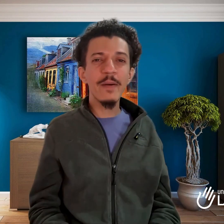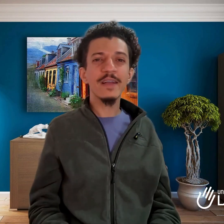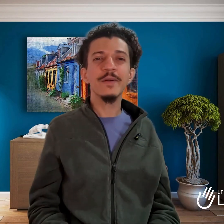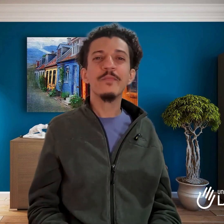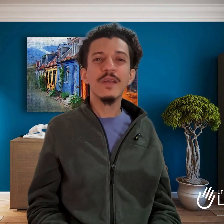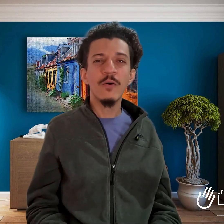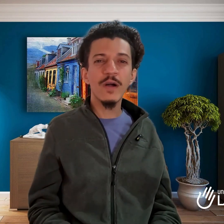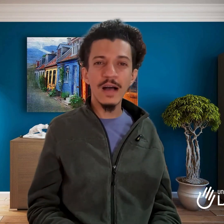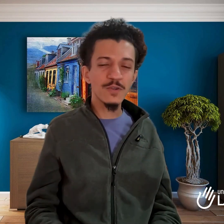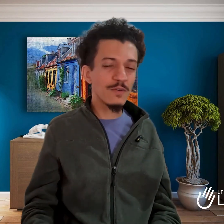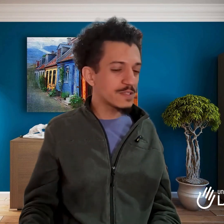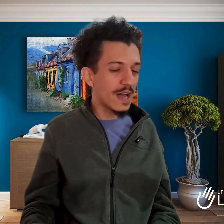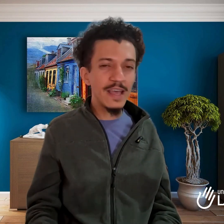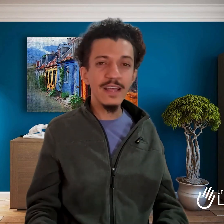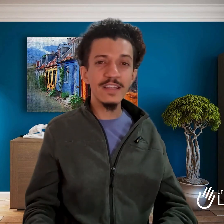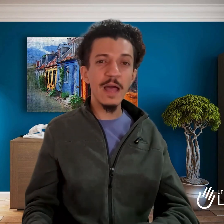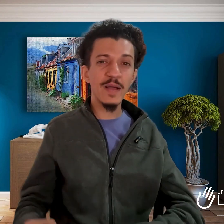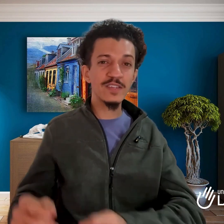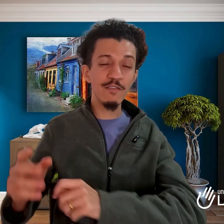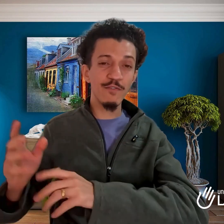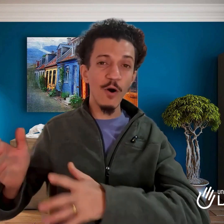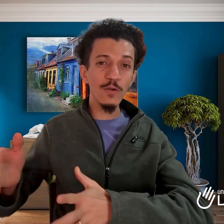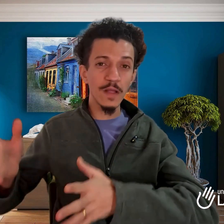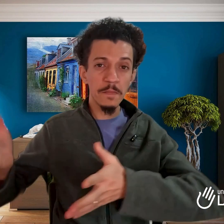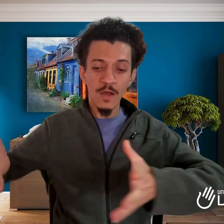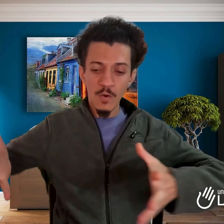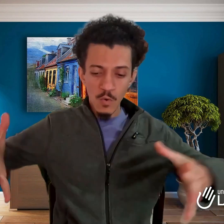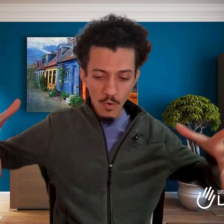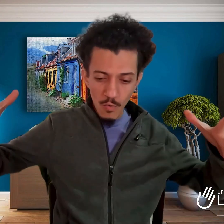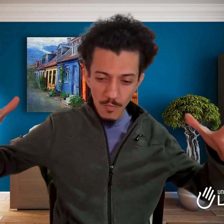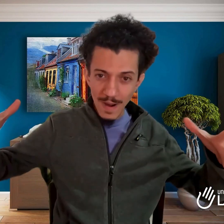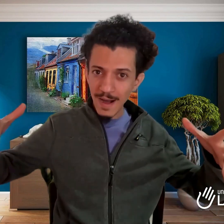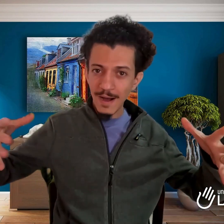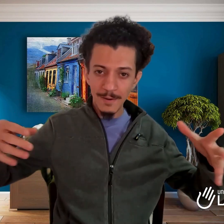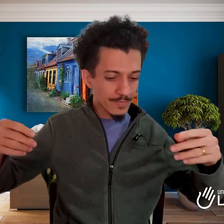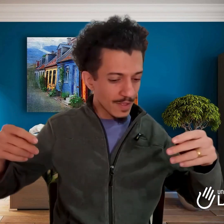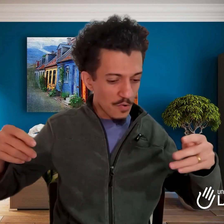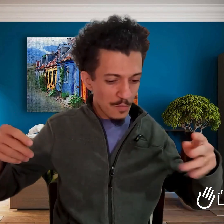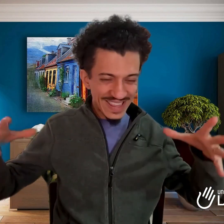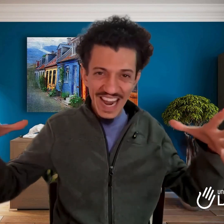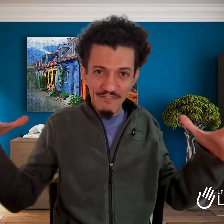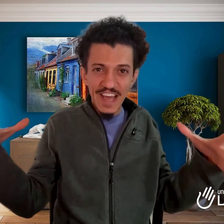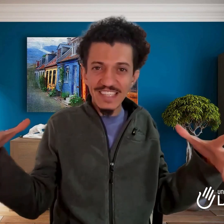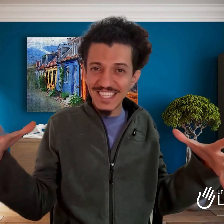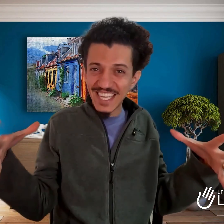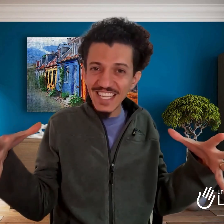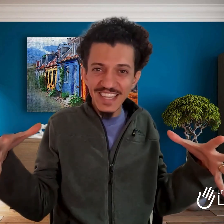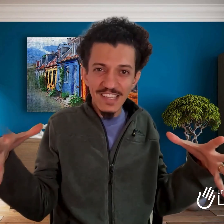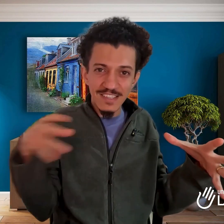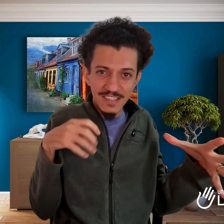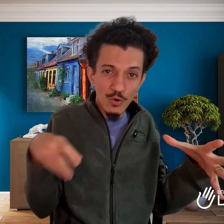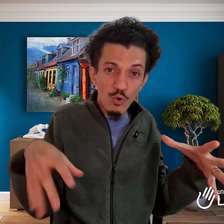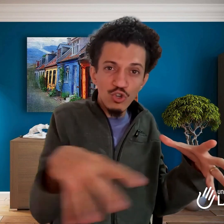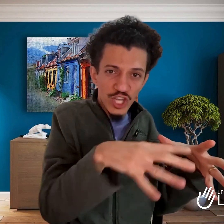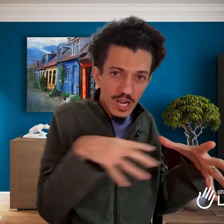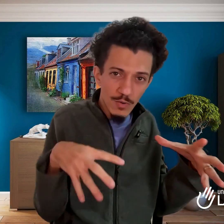repente, o garçom sai e, de repente, ele volta com uma travessa gigantesca, assim, com gelo.